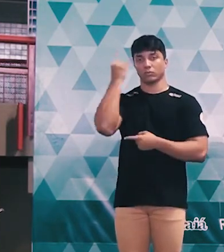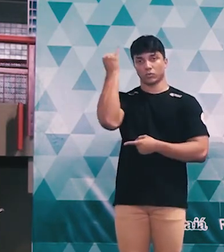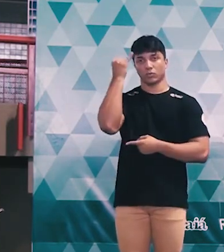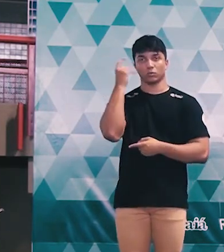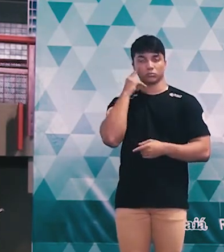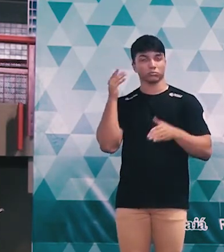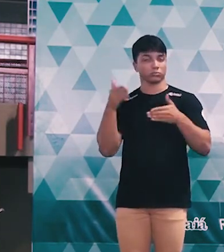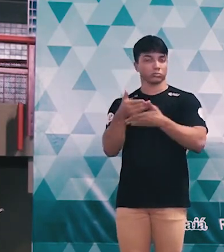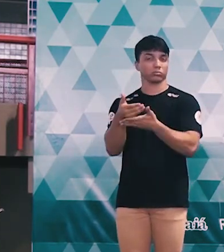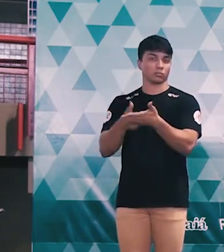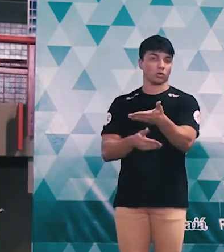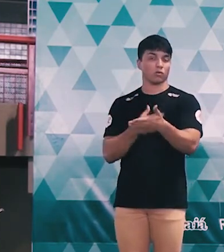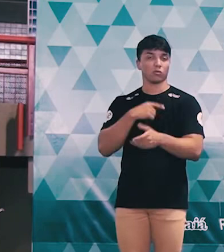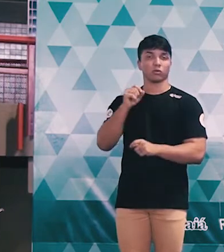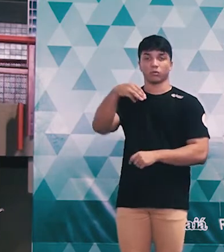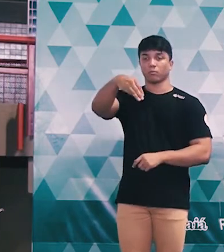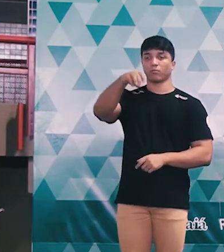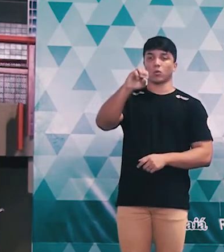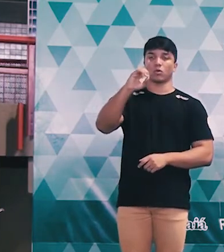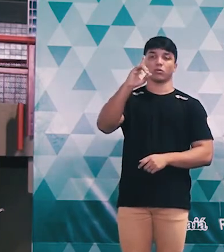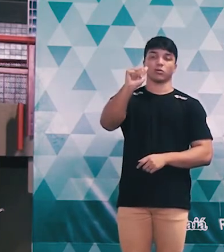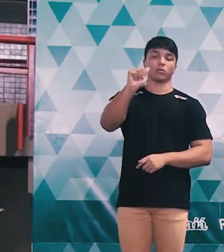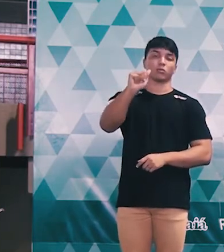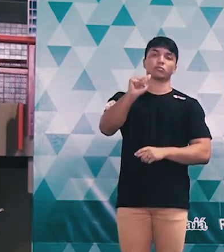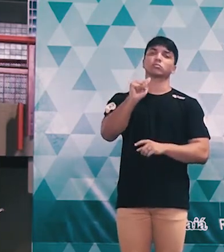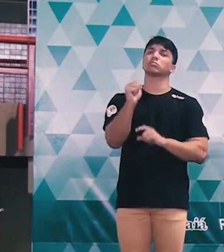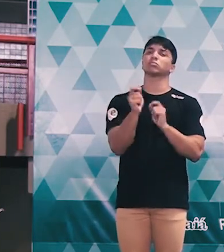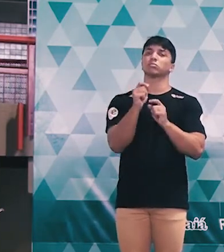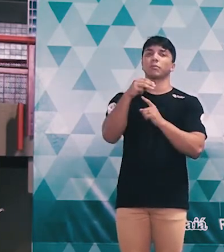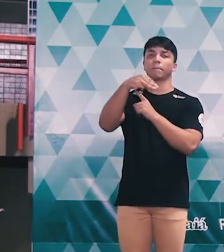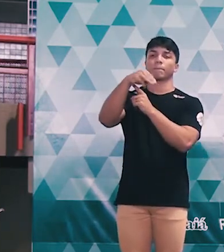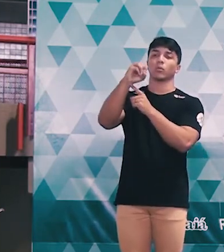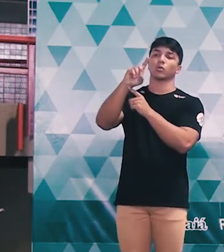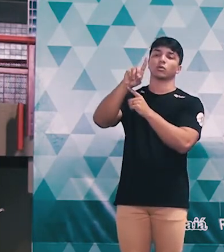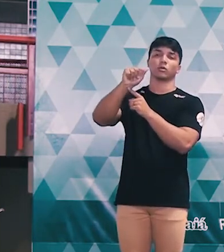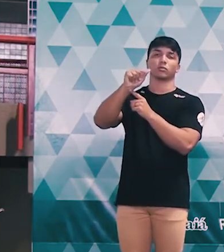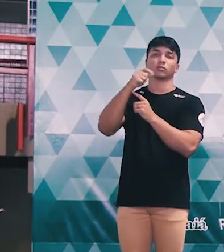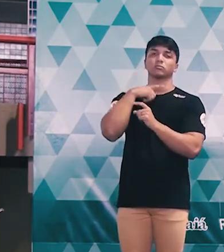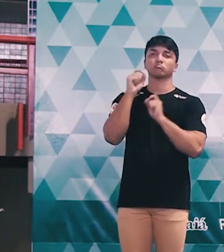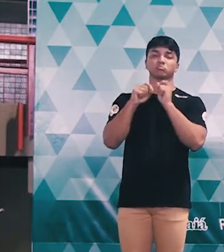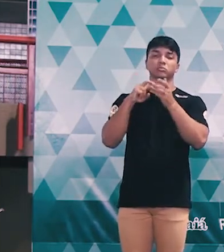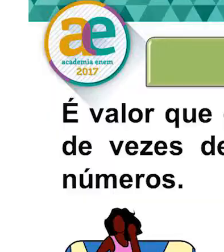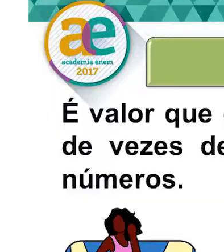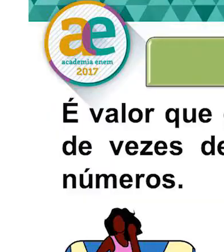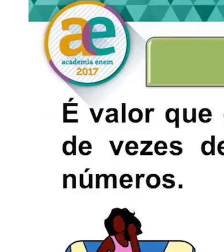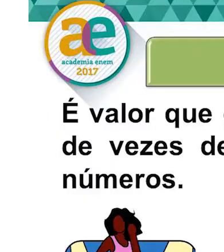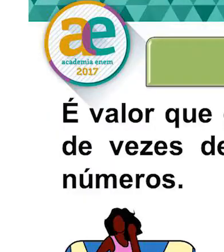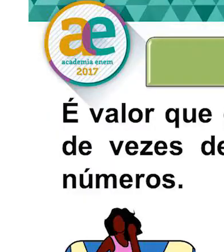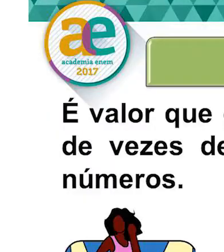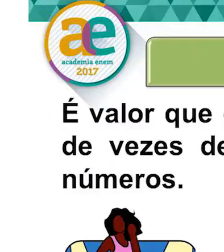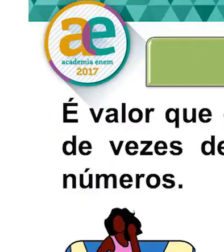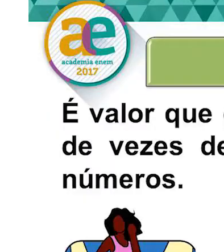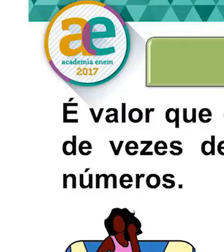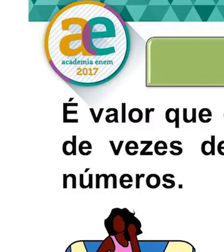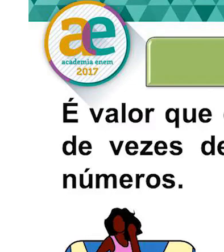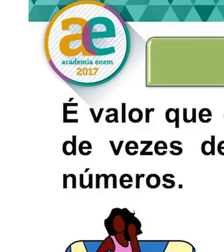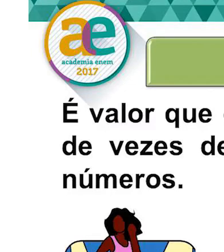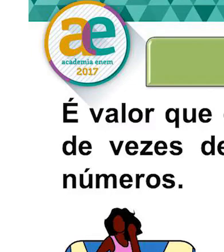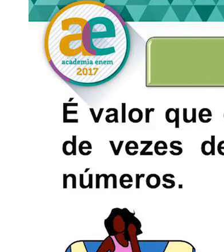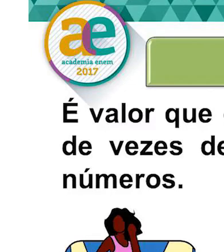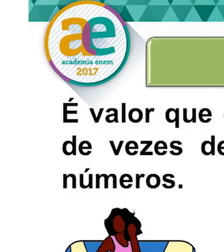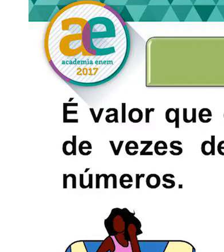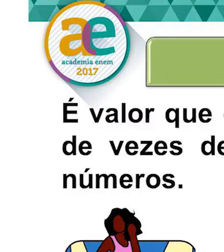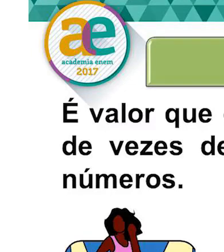considerável frequência é o que a gente chama de moda. Em uma distribuição, o que é que a gente chama de moda? Moda é o valor